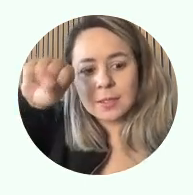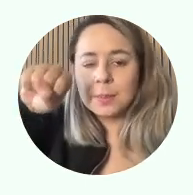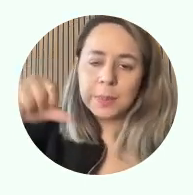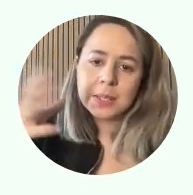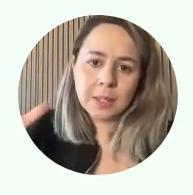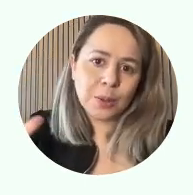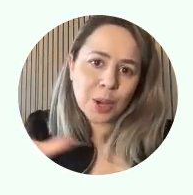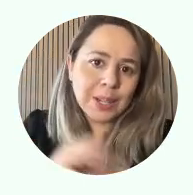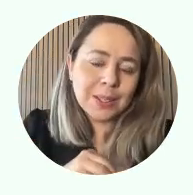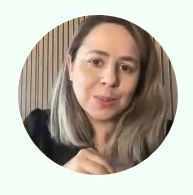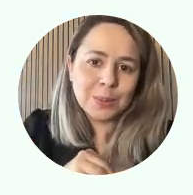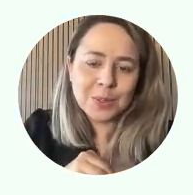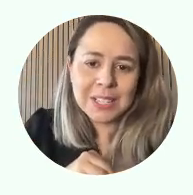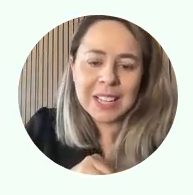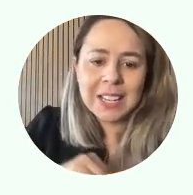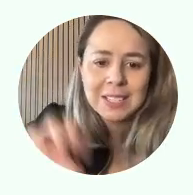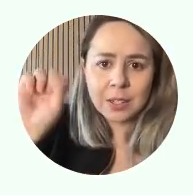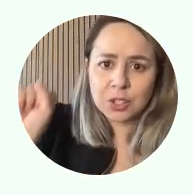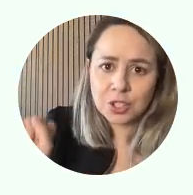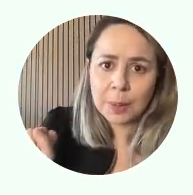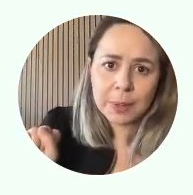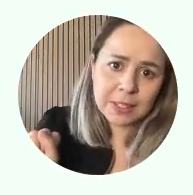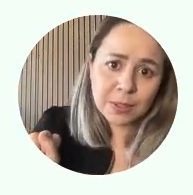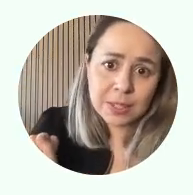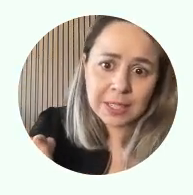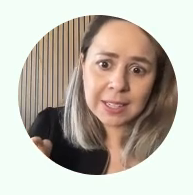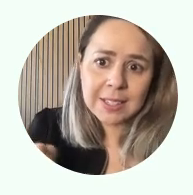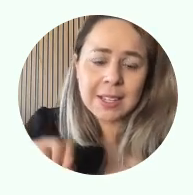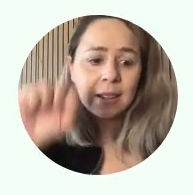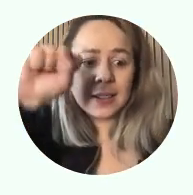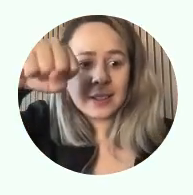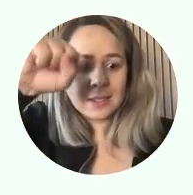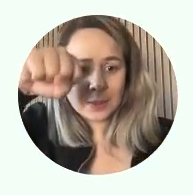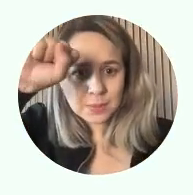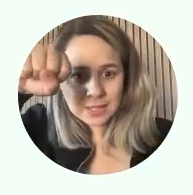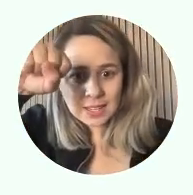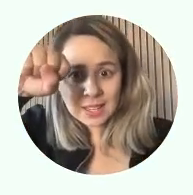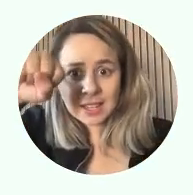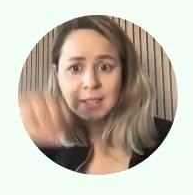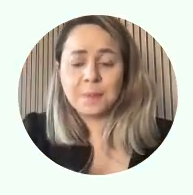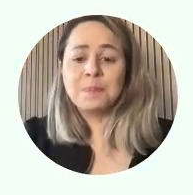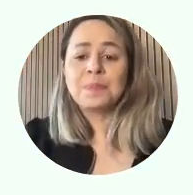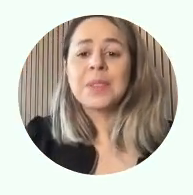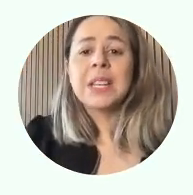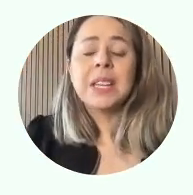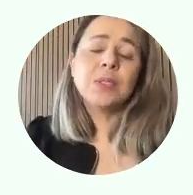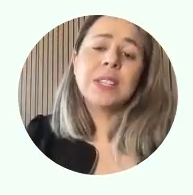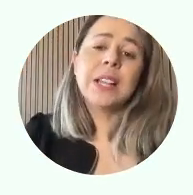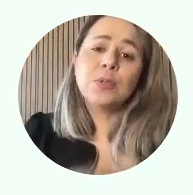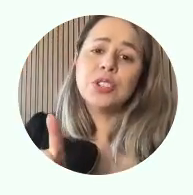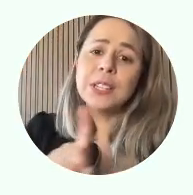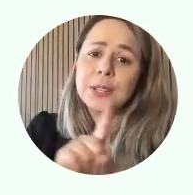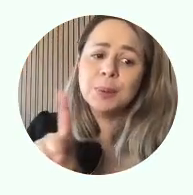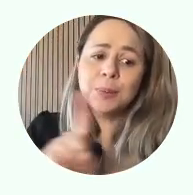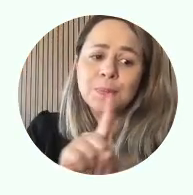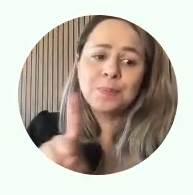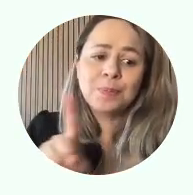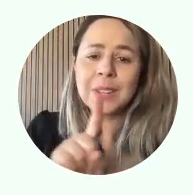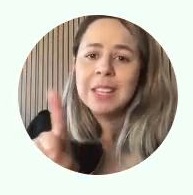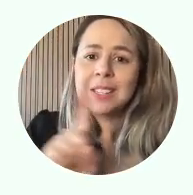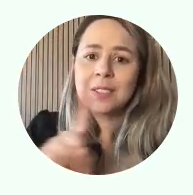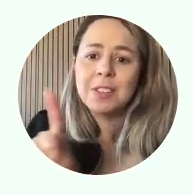Mas pensando agora nos sinais, então a gente está aprendendo os sinais, tá? Então, sim. E o sinal de